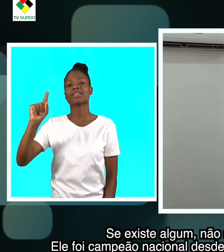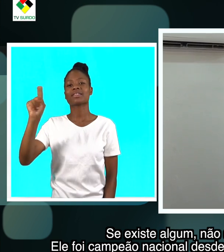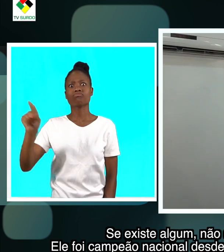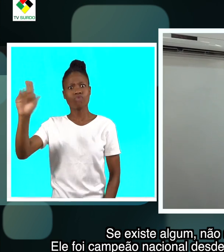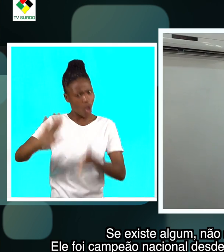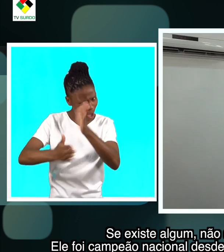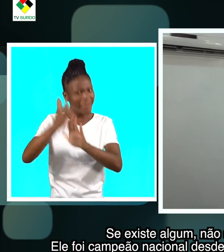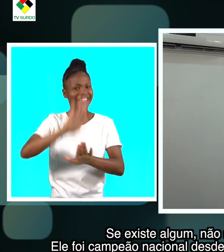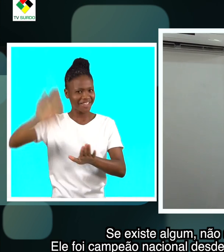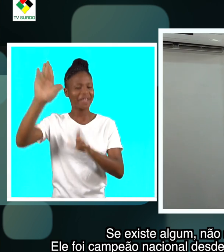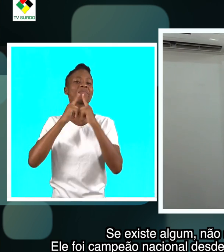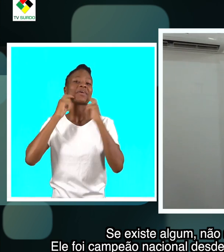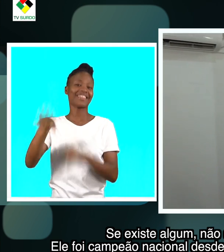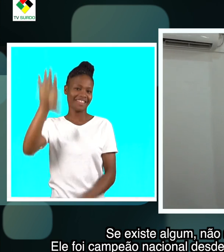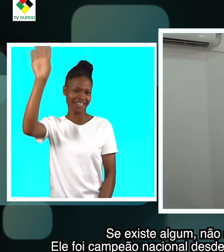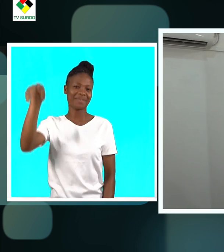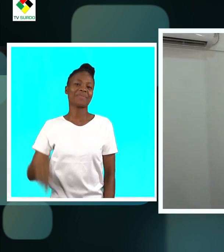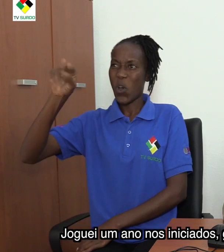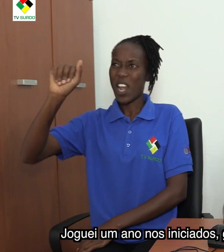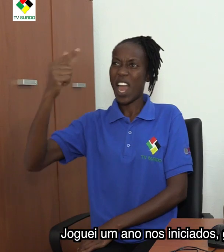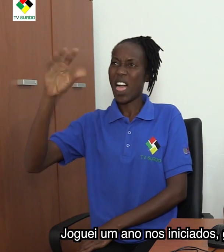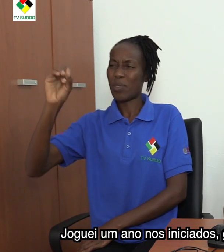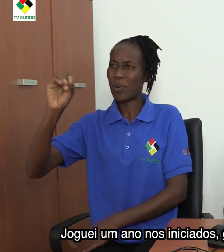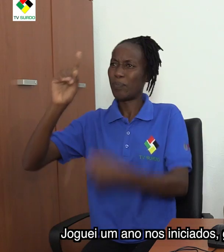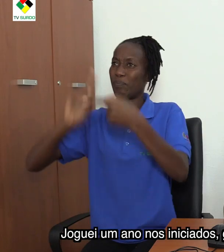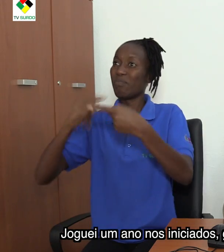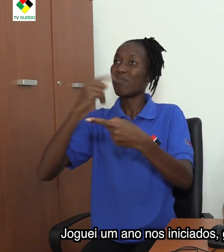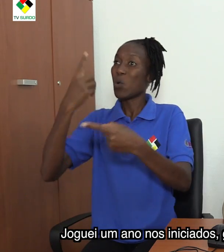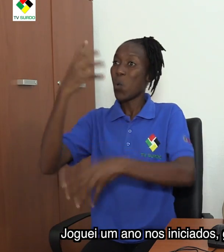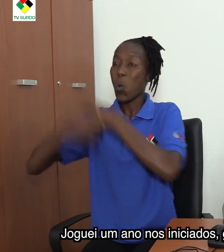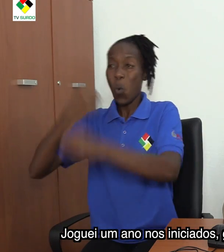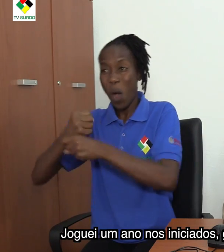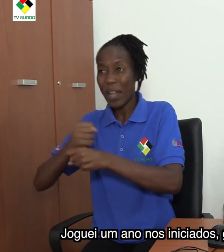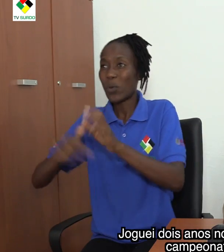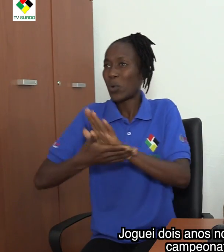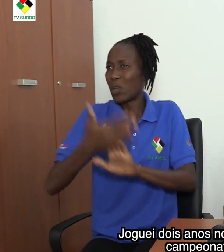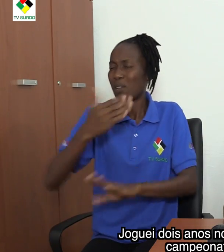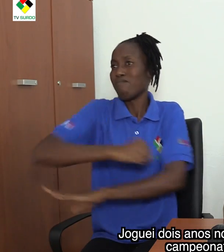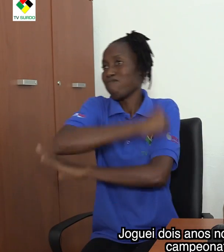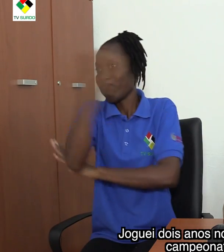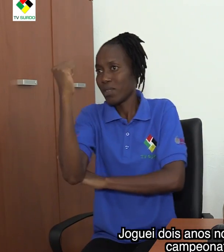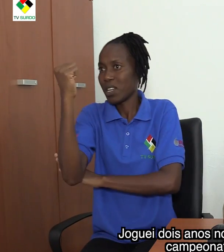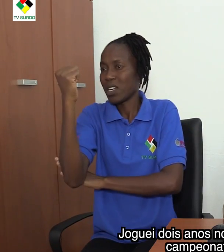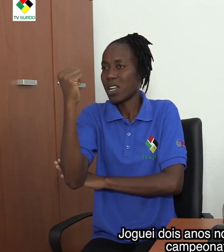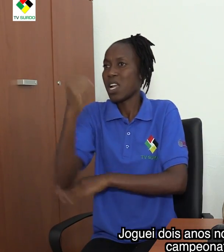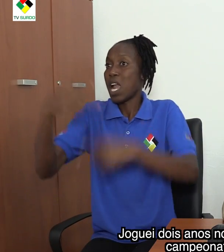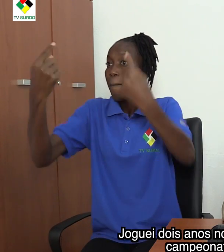campeão nacional desde que começou a praticar basquete. Eu joguei um ano nos iniciados, ganhei o campeonato nacional.